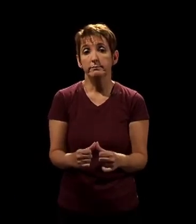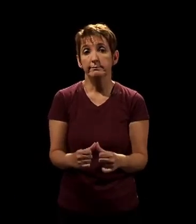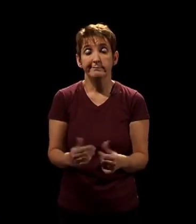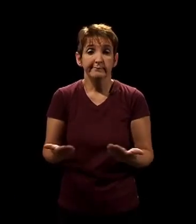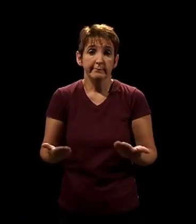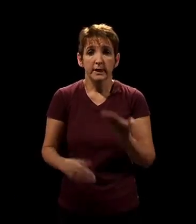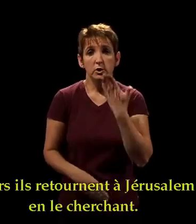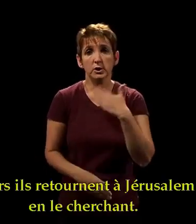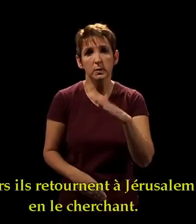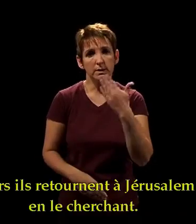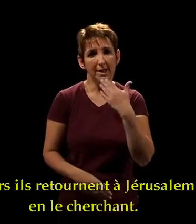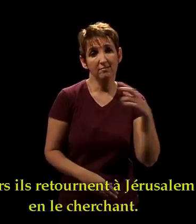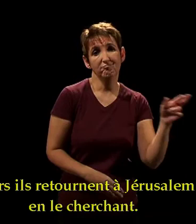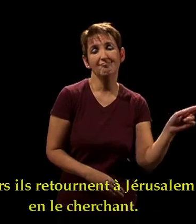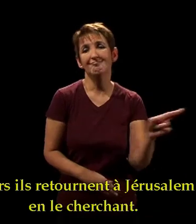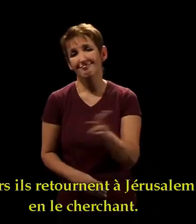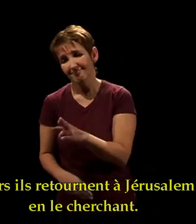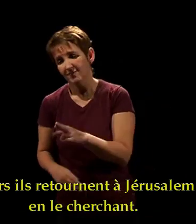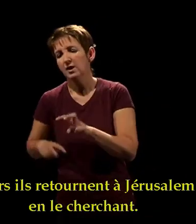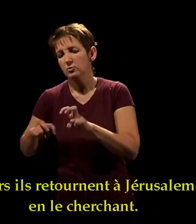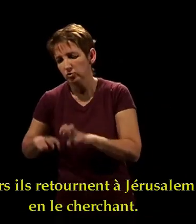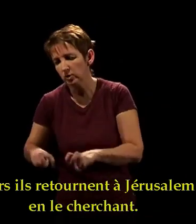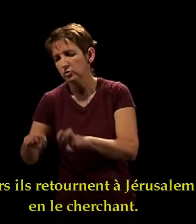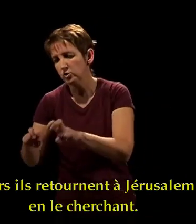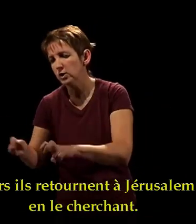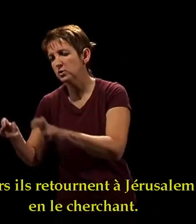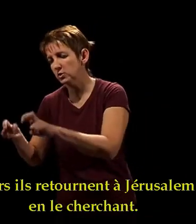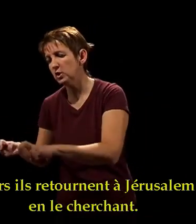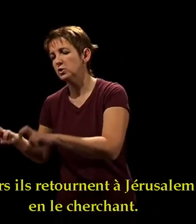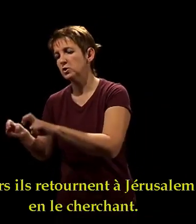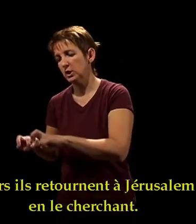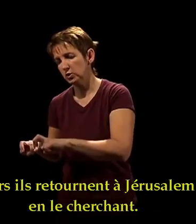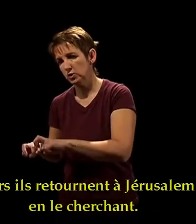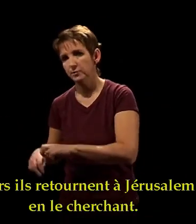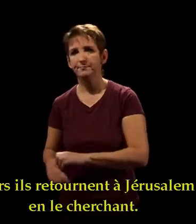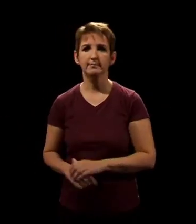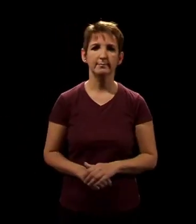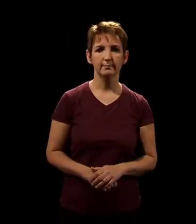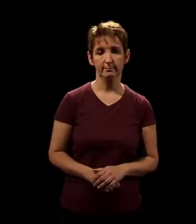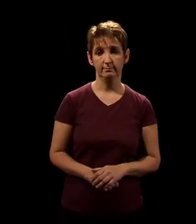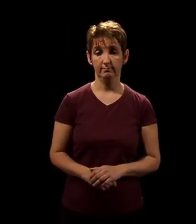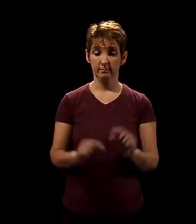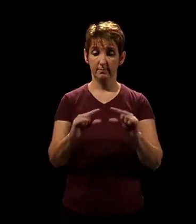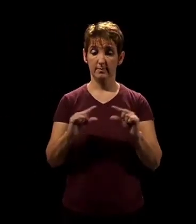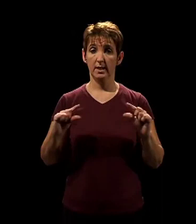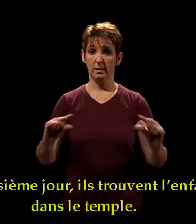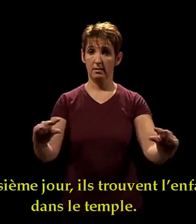pas alors il retourneent à Jérusalem en le cherchant le